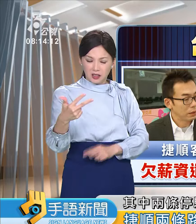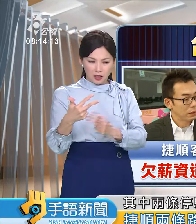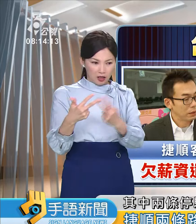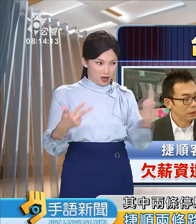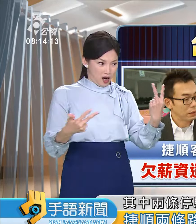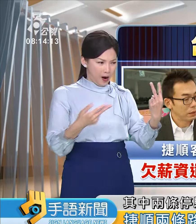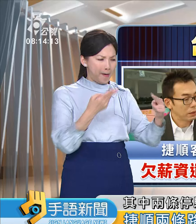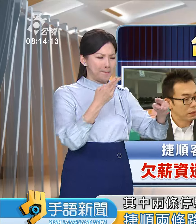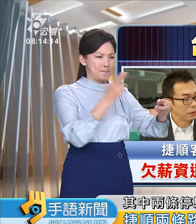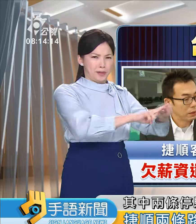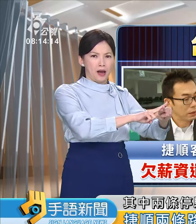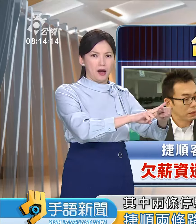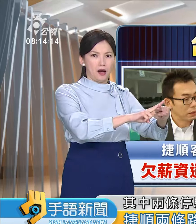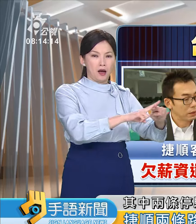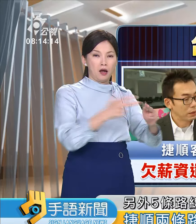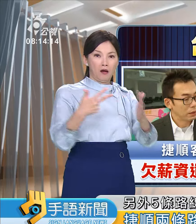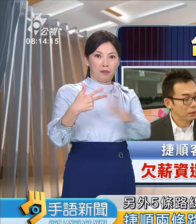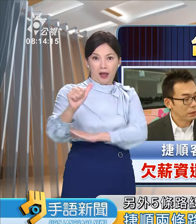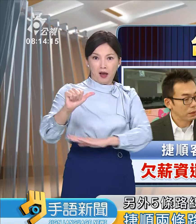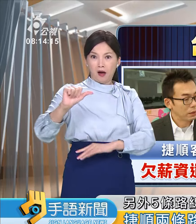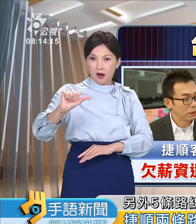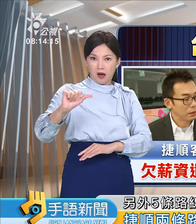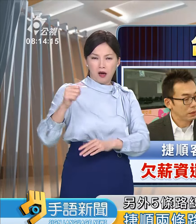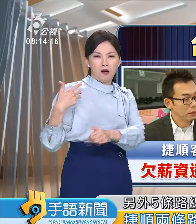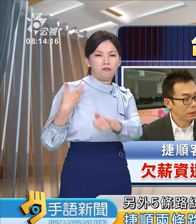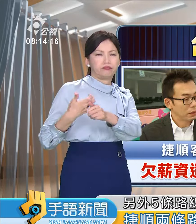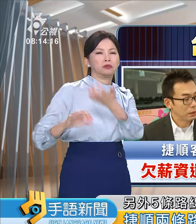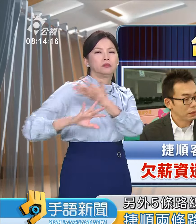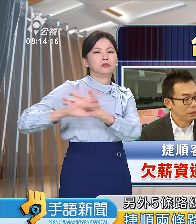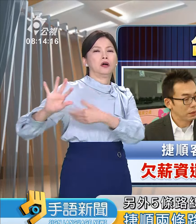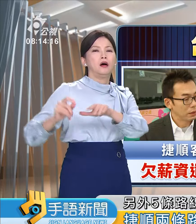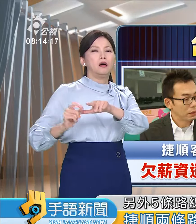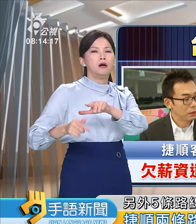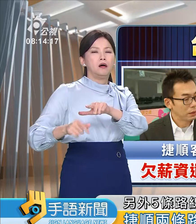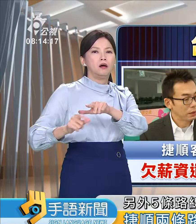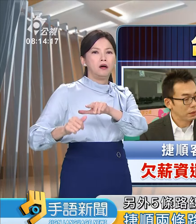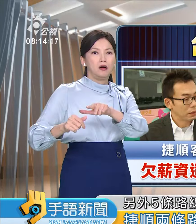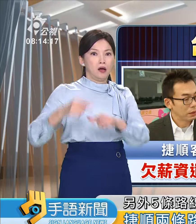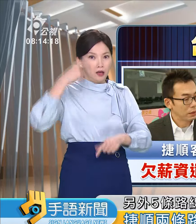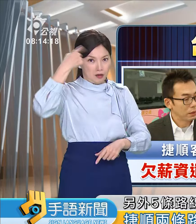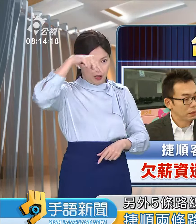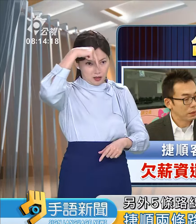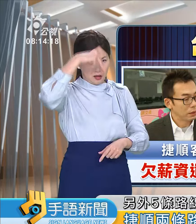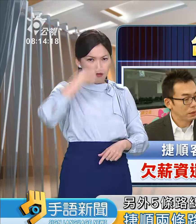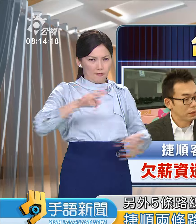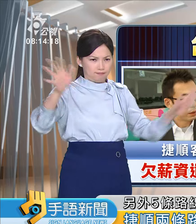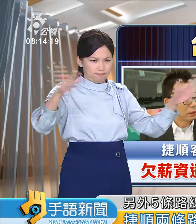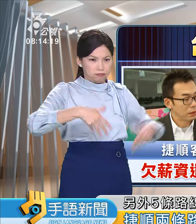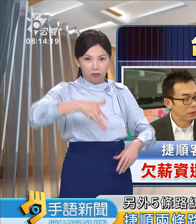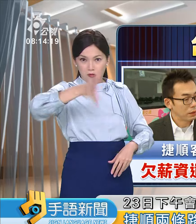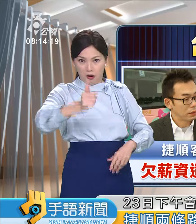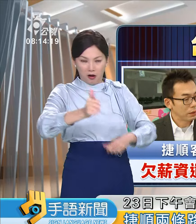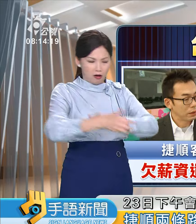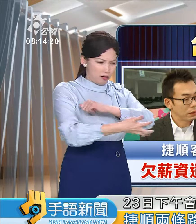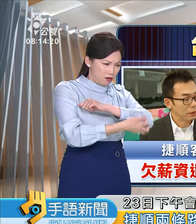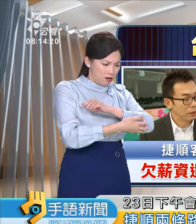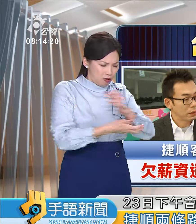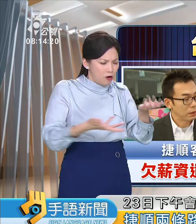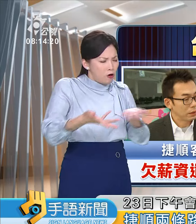驶，另外5条路线已经协调其他的客运业者来代驶，23日下午会再